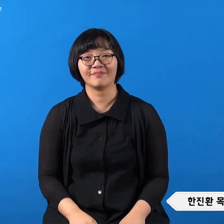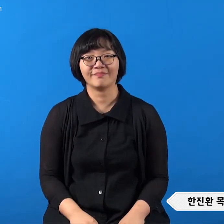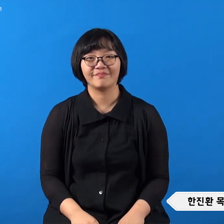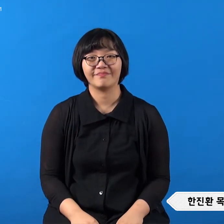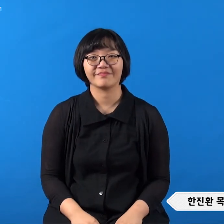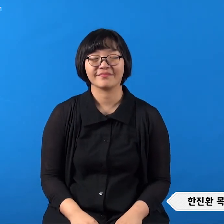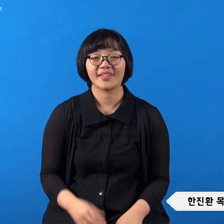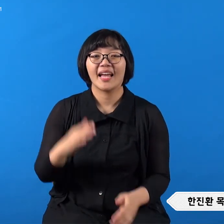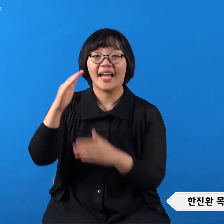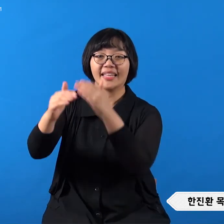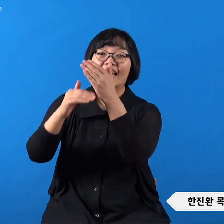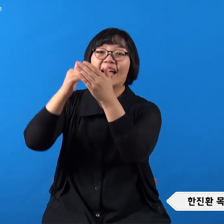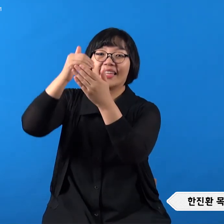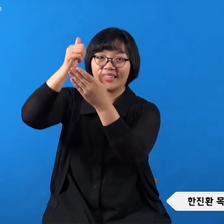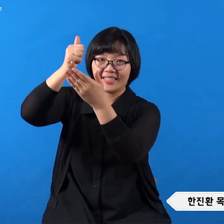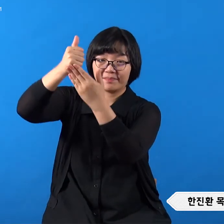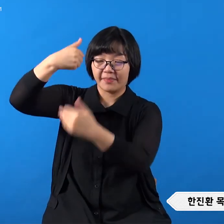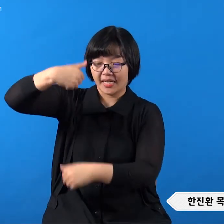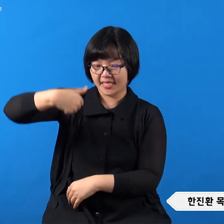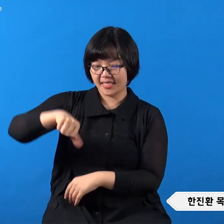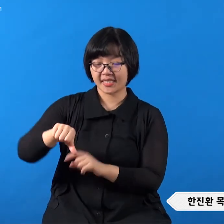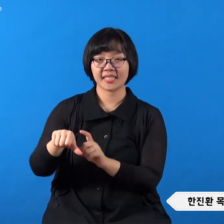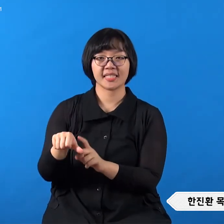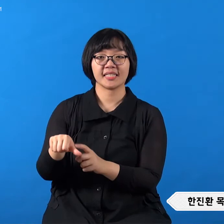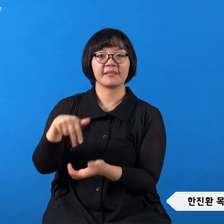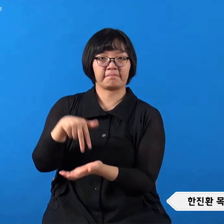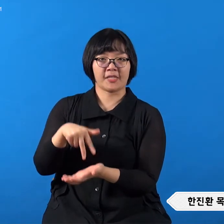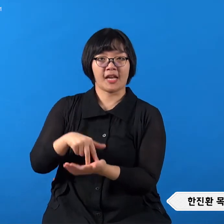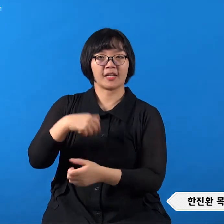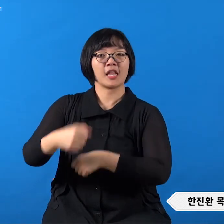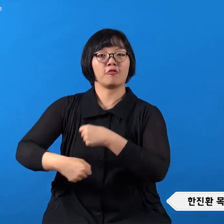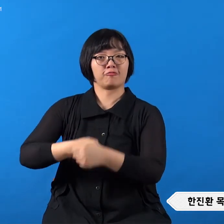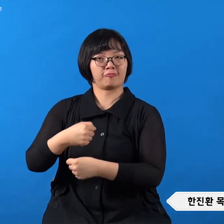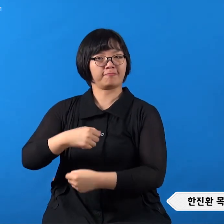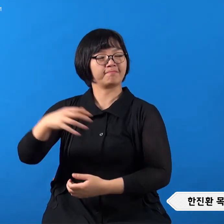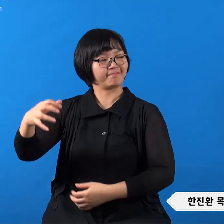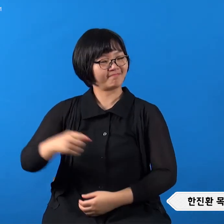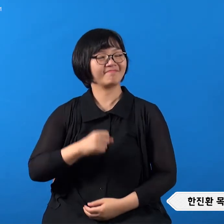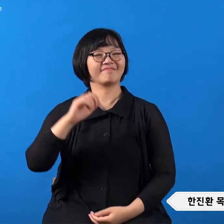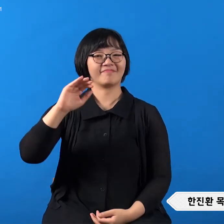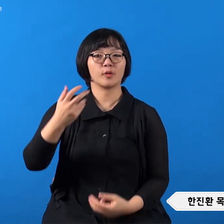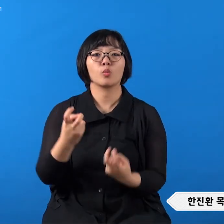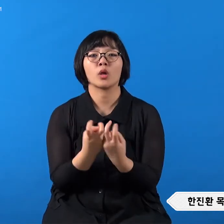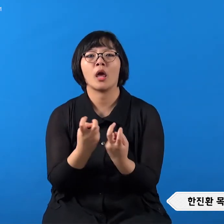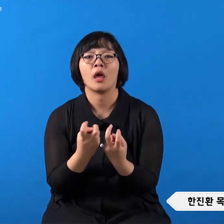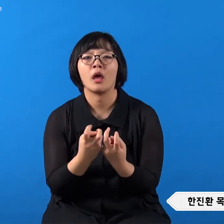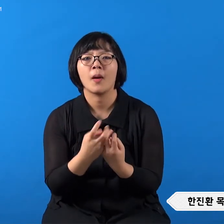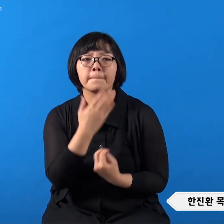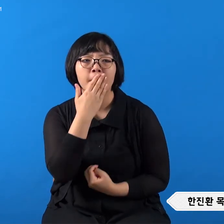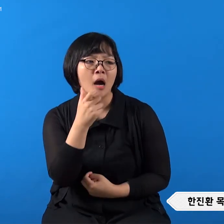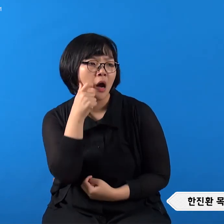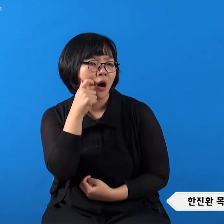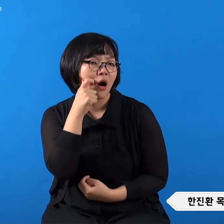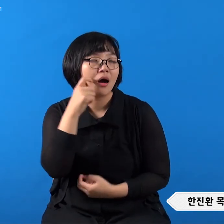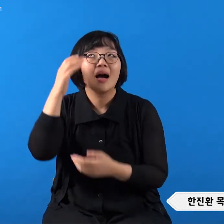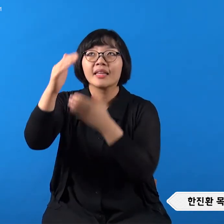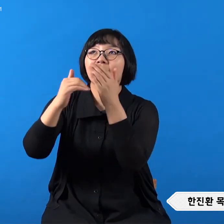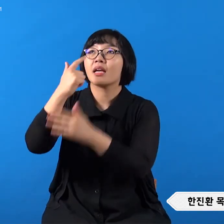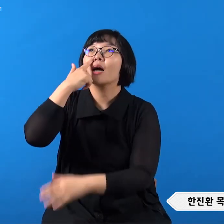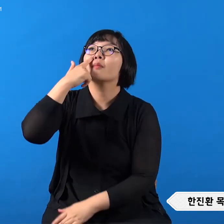아들의 그 자유를 되찾은 것이지요. 어떻게 해요? 아빠, 아버지라고 부르짖고 나아간